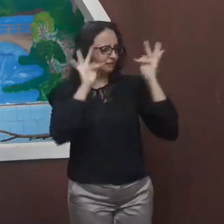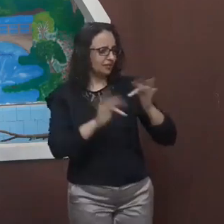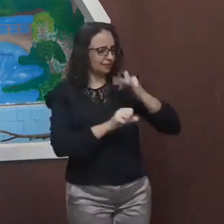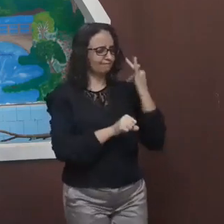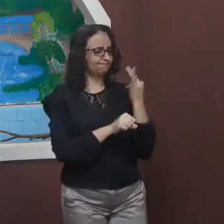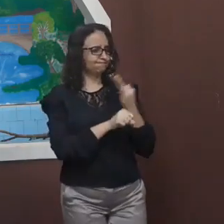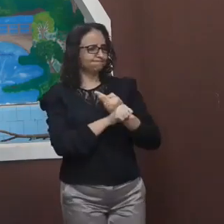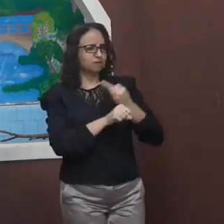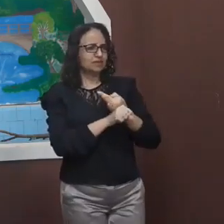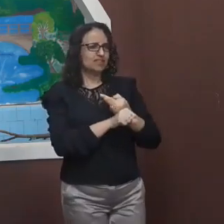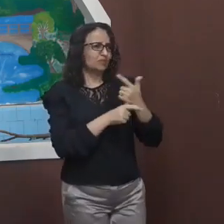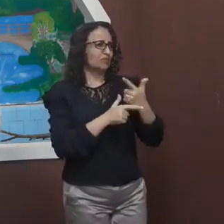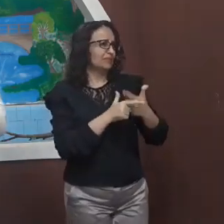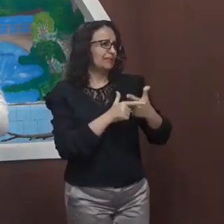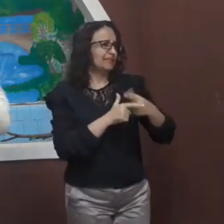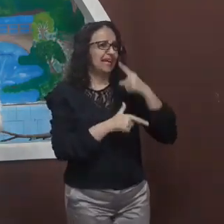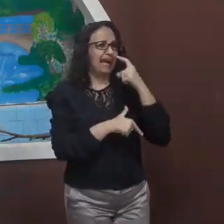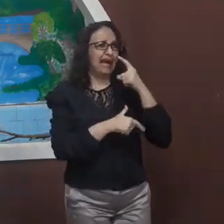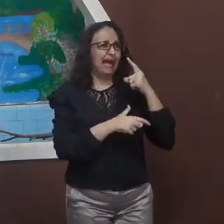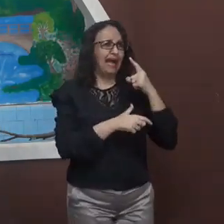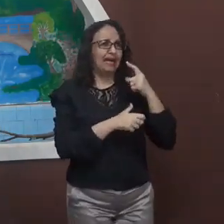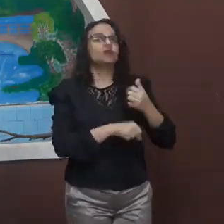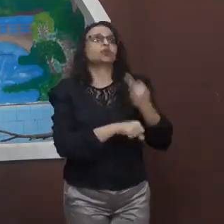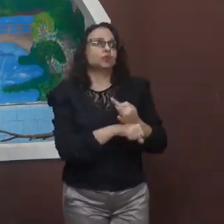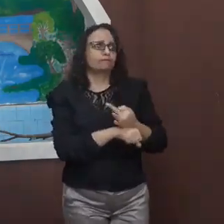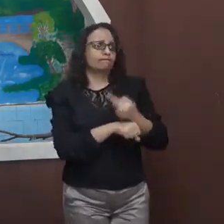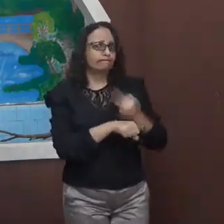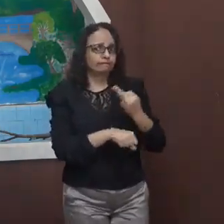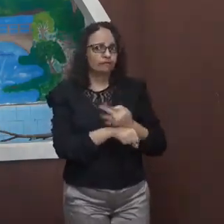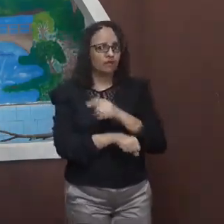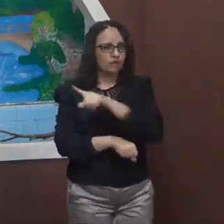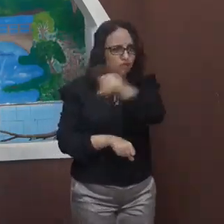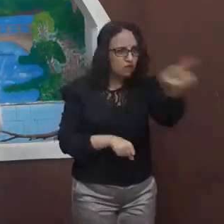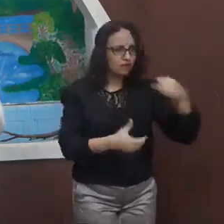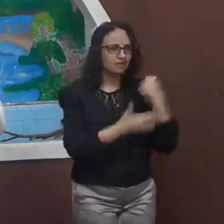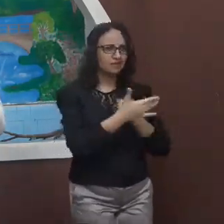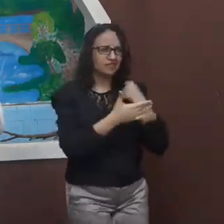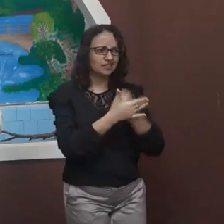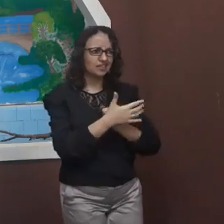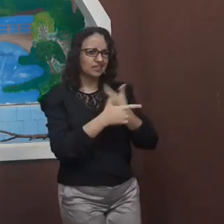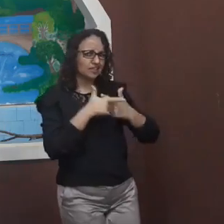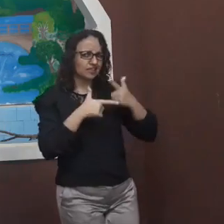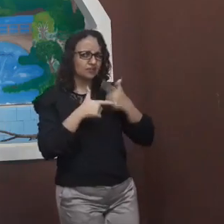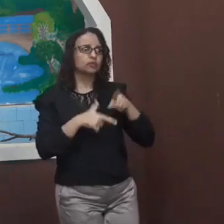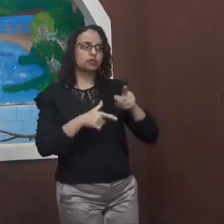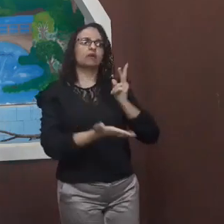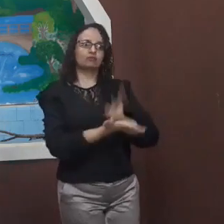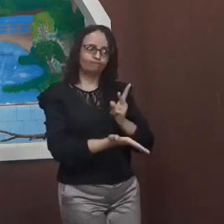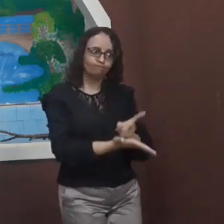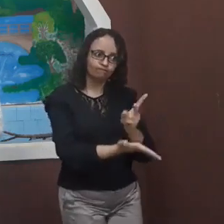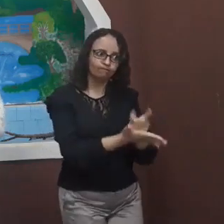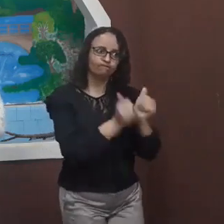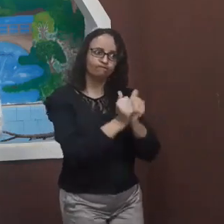na provação. Irmão, está passando por luta? Continue servindo a Deus.